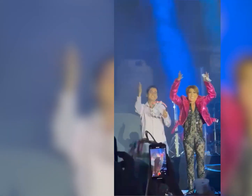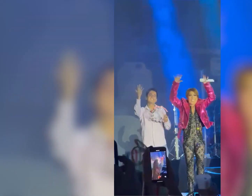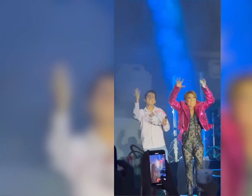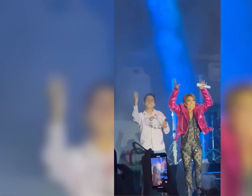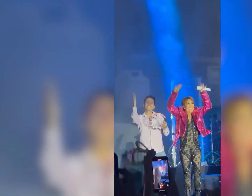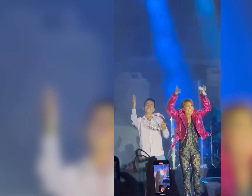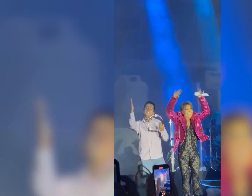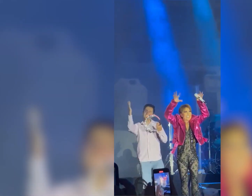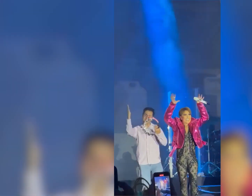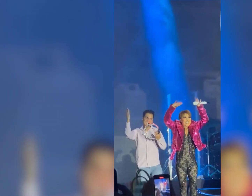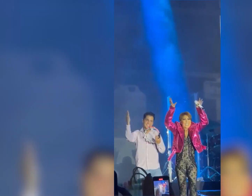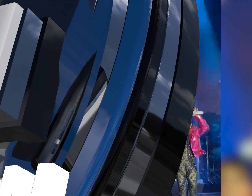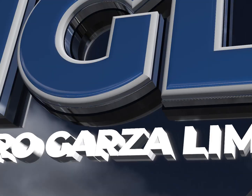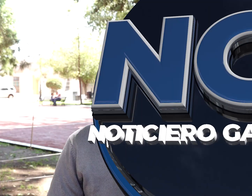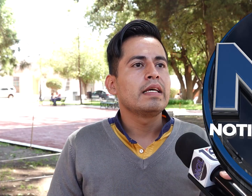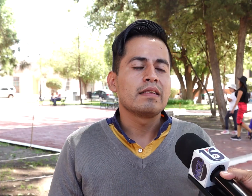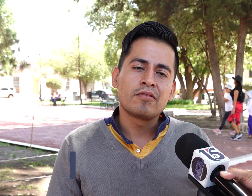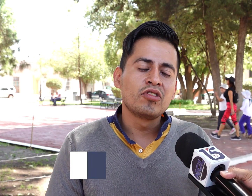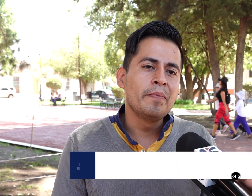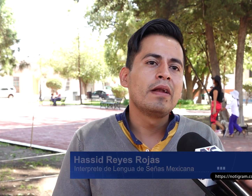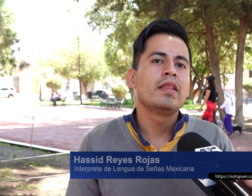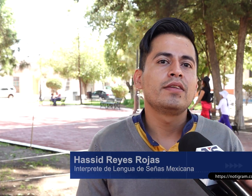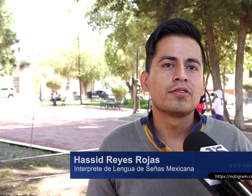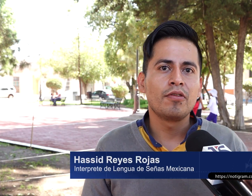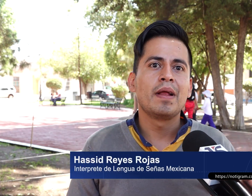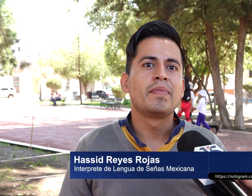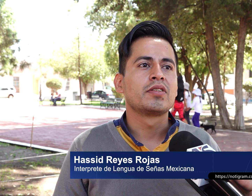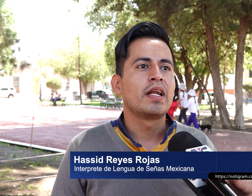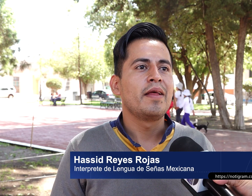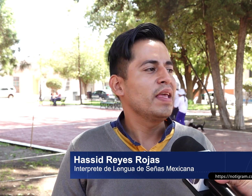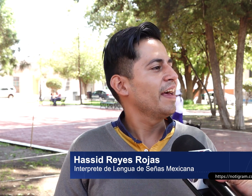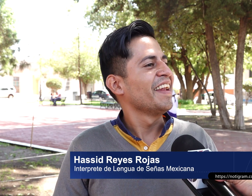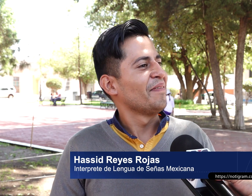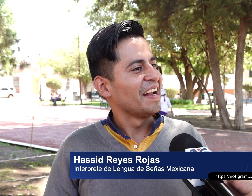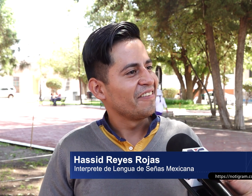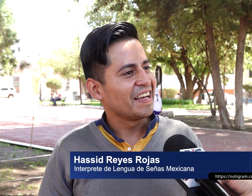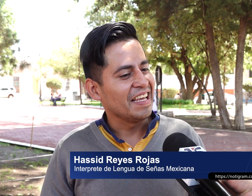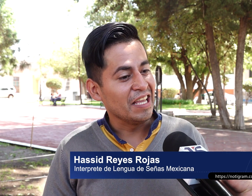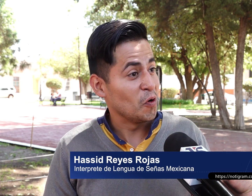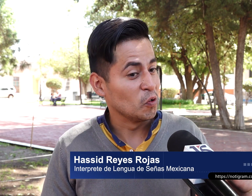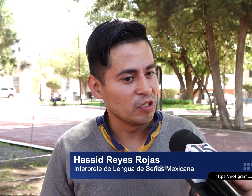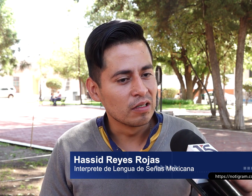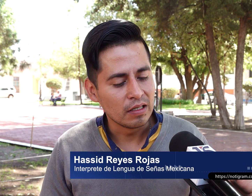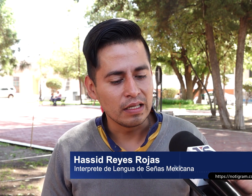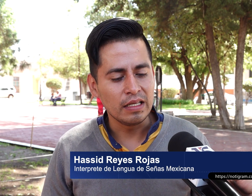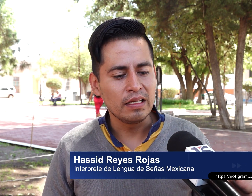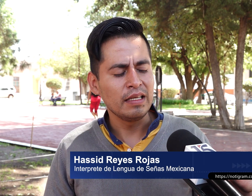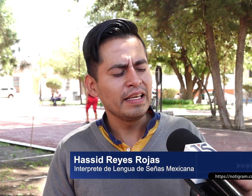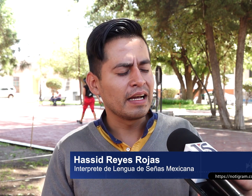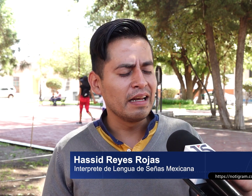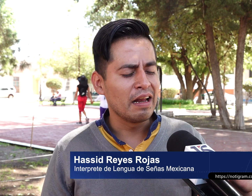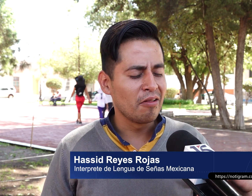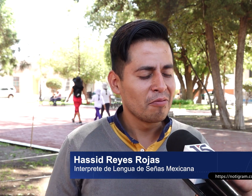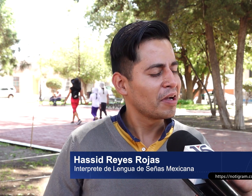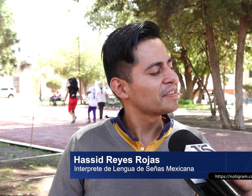lo comentó Hasid Reyes Rojas. Yo siempre lo he dicho, soy una persona enemiga de la palabra inclusión y